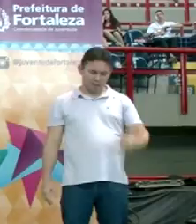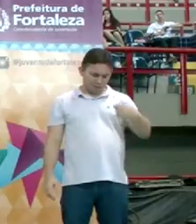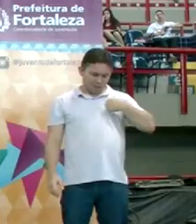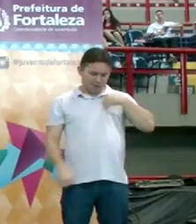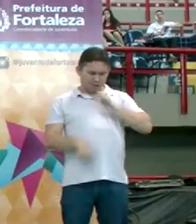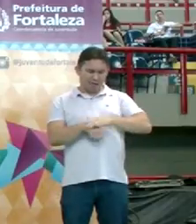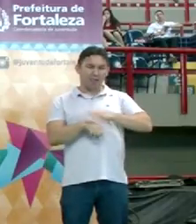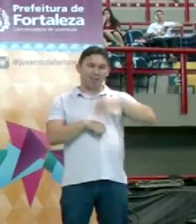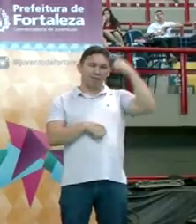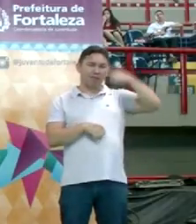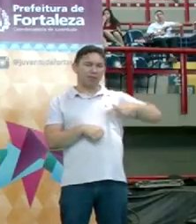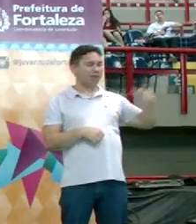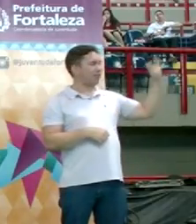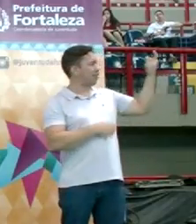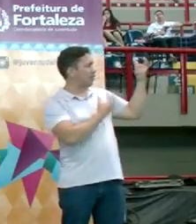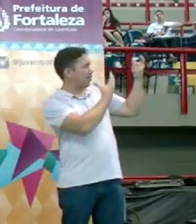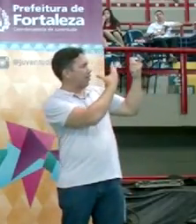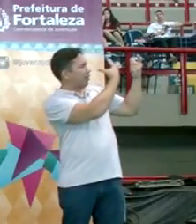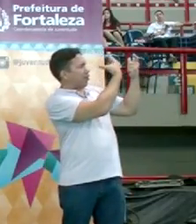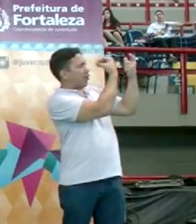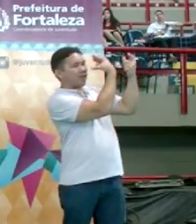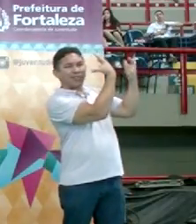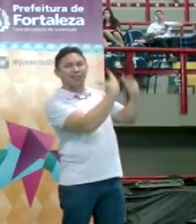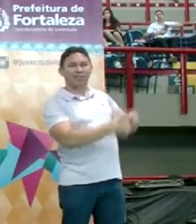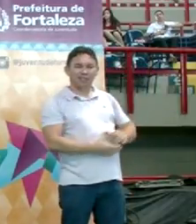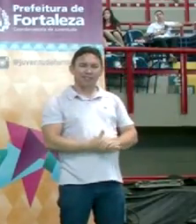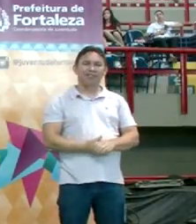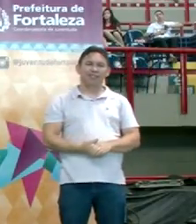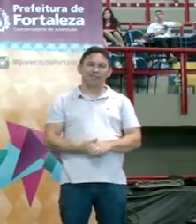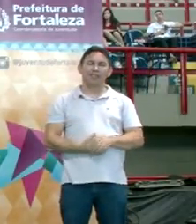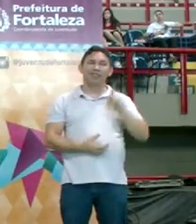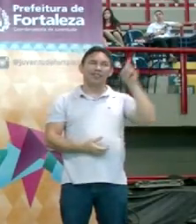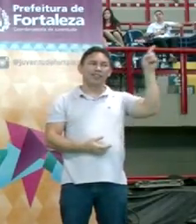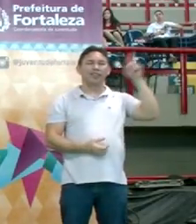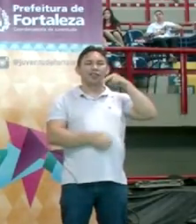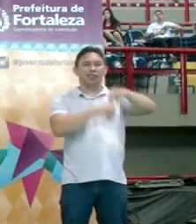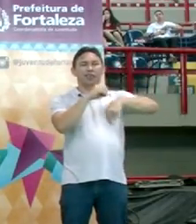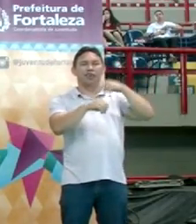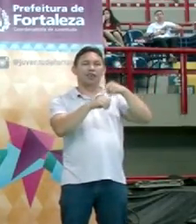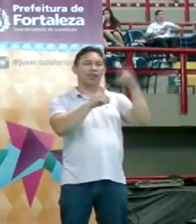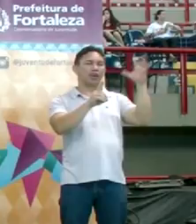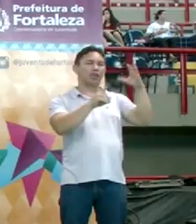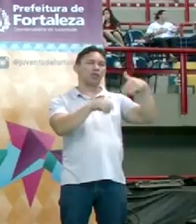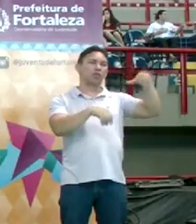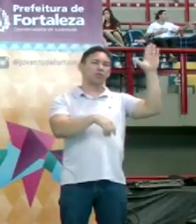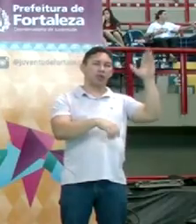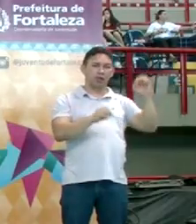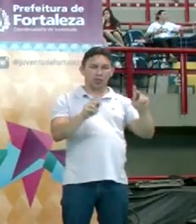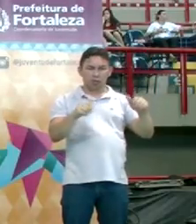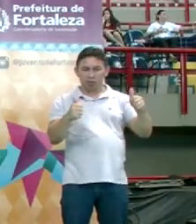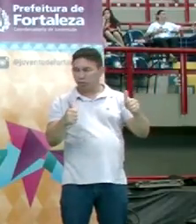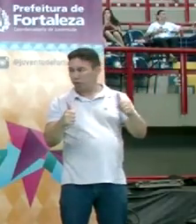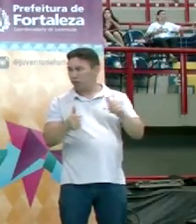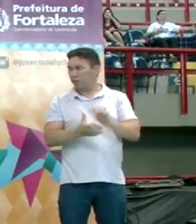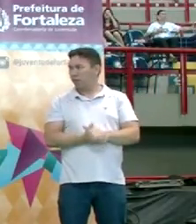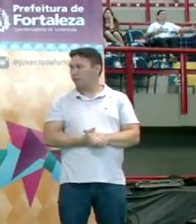você mesmo. Então tem nações que têm mais influências do que outras.